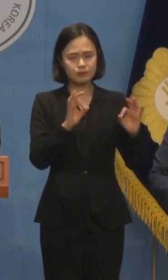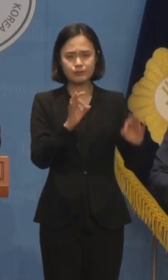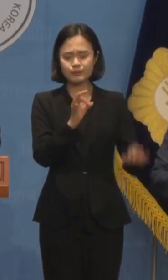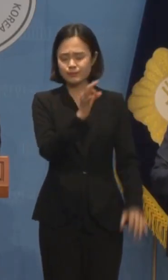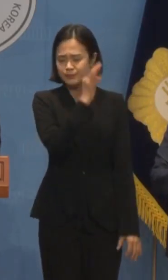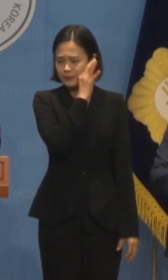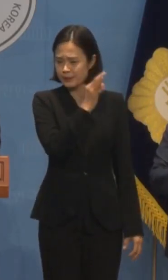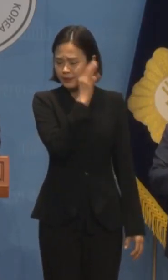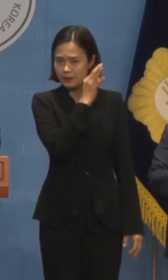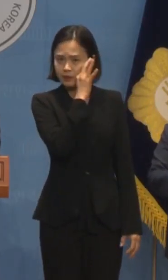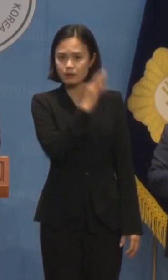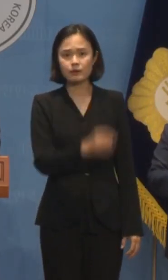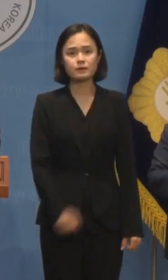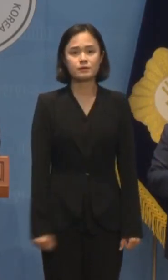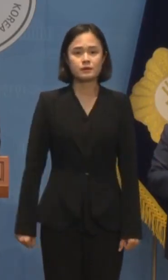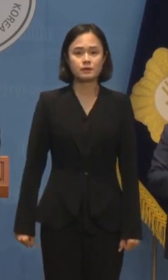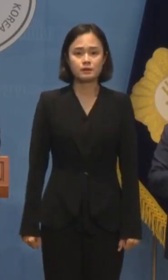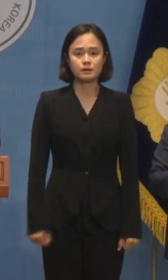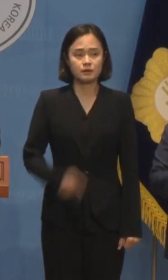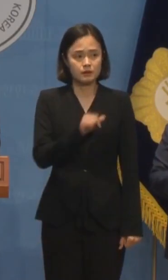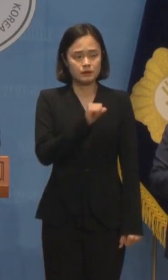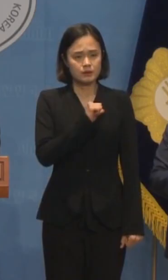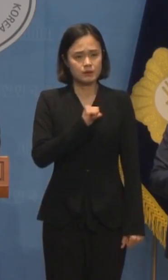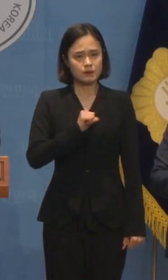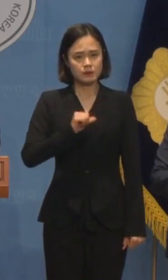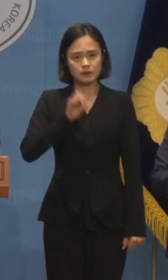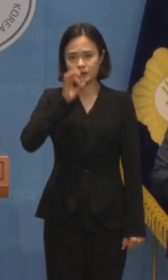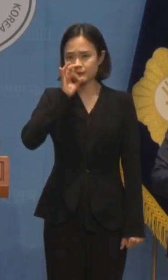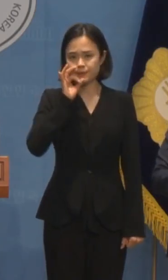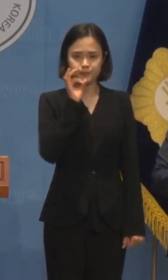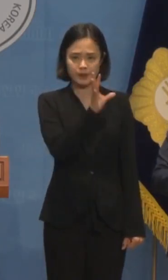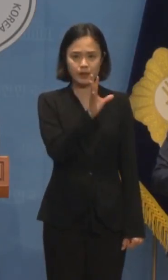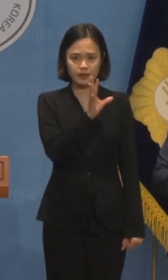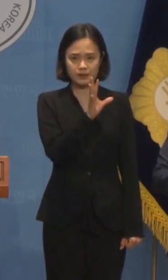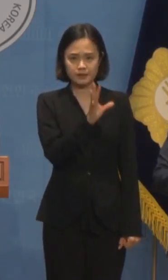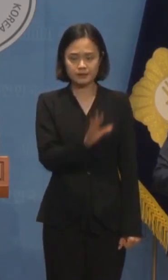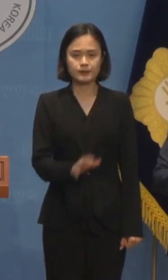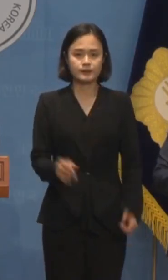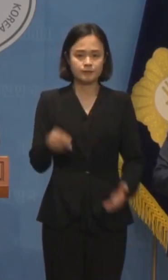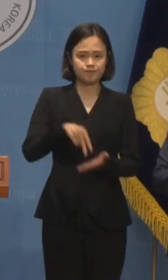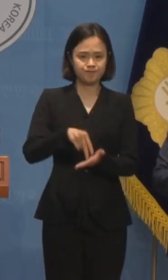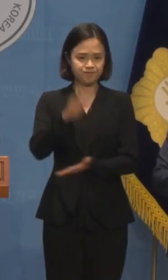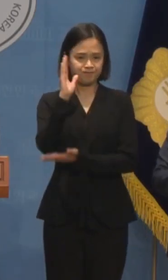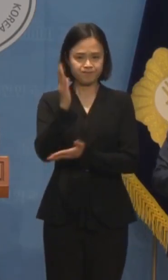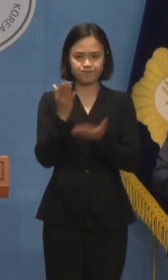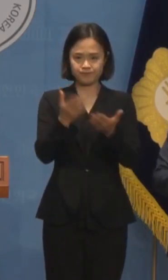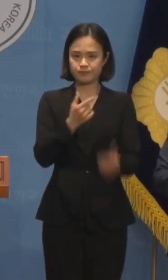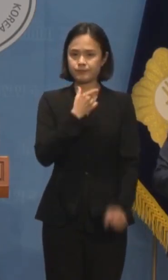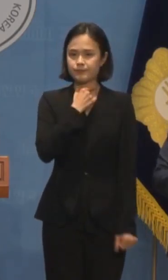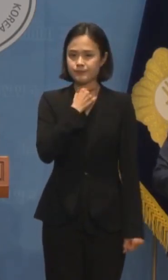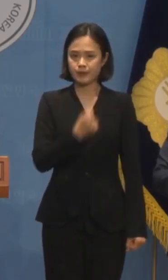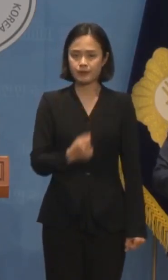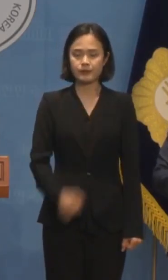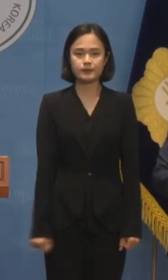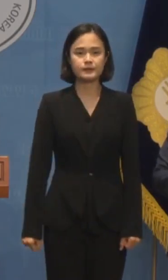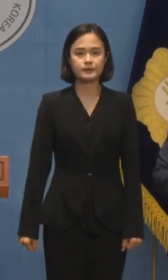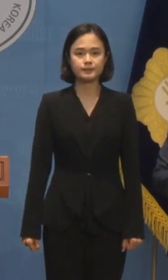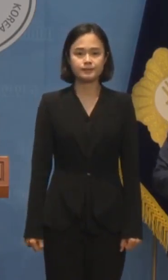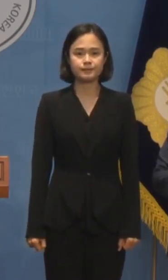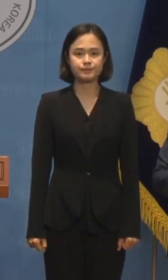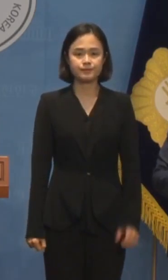이젠 더 이상 안 된다는 마지막 양심으로 이 자리에 섰습니다. 하여 임기